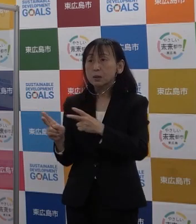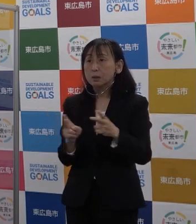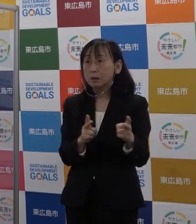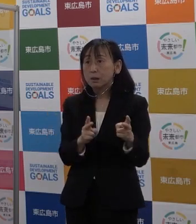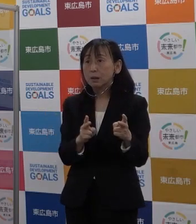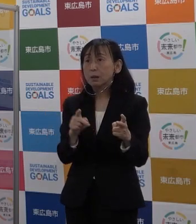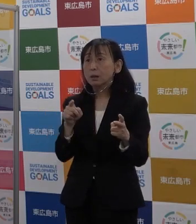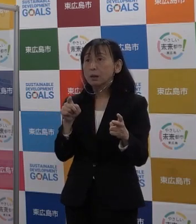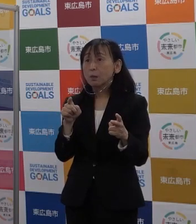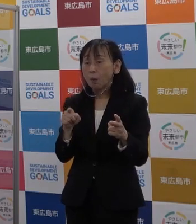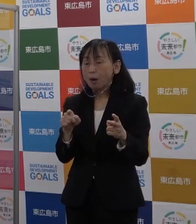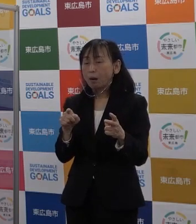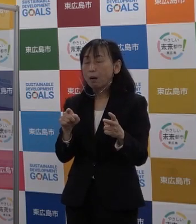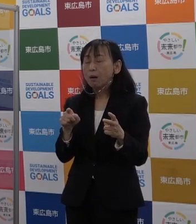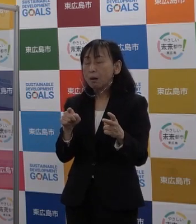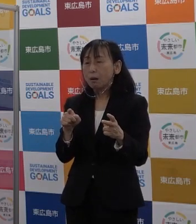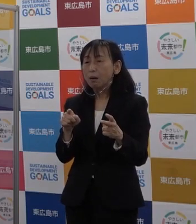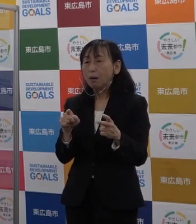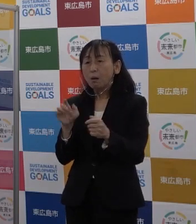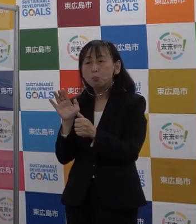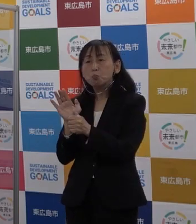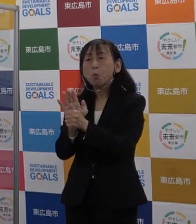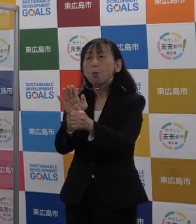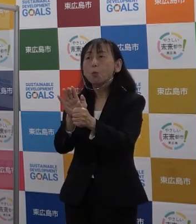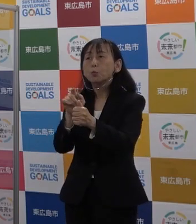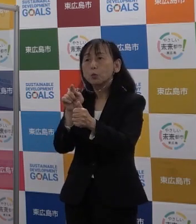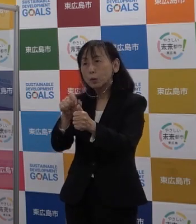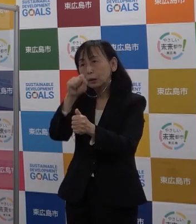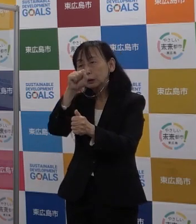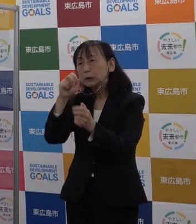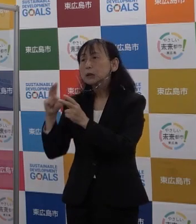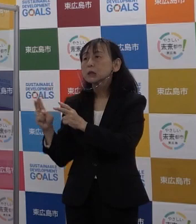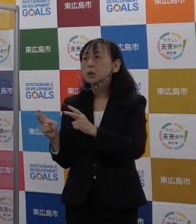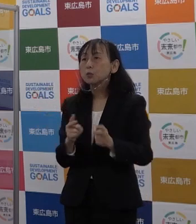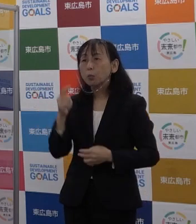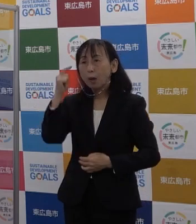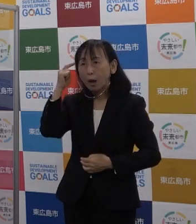常に後押しになる制度だというふうに考えています。